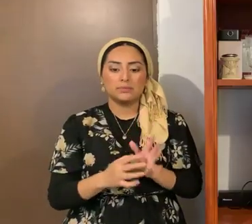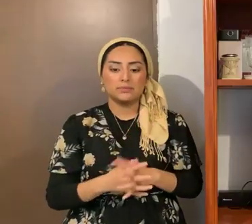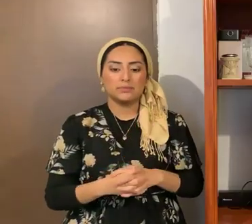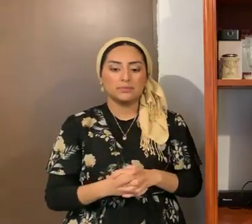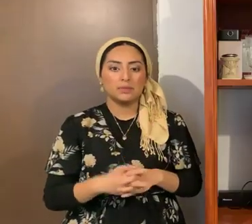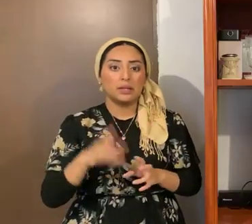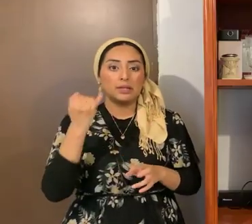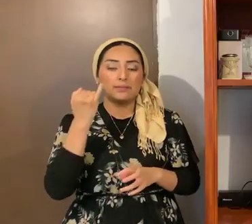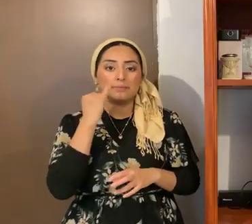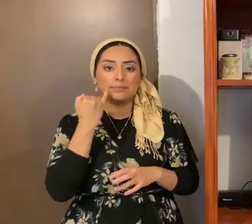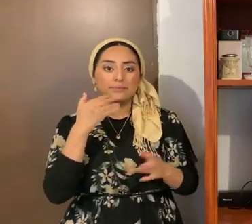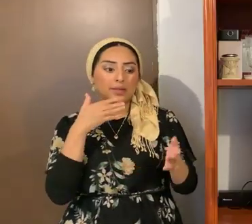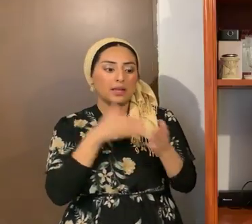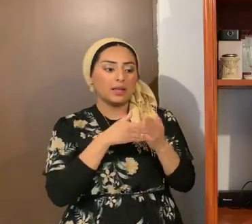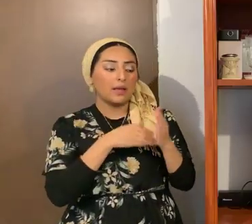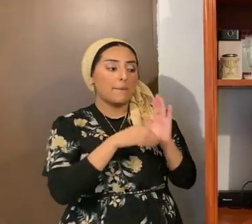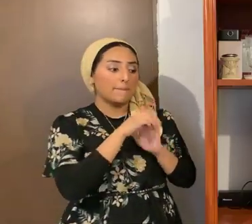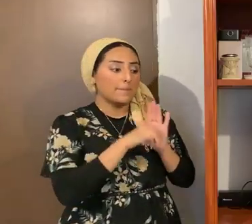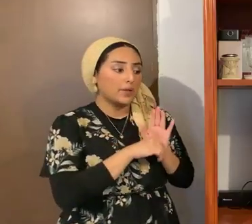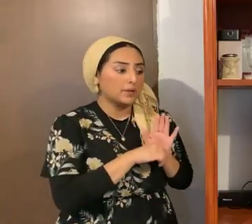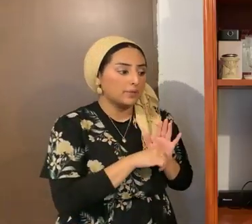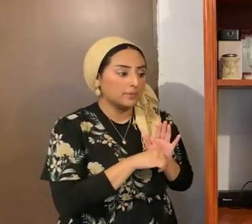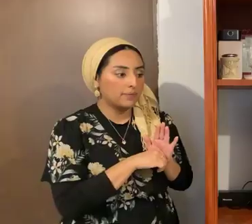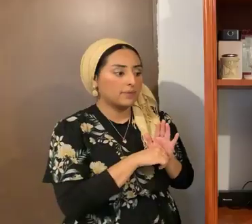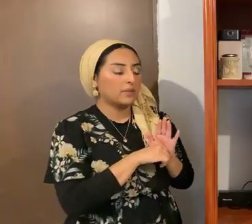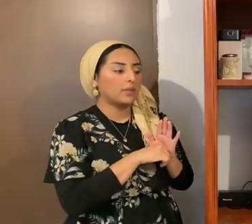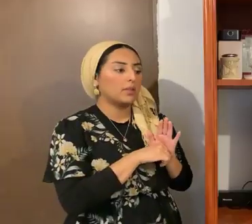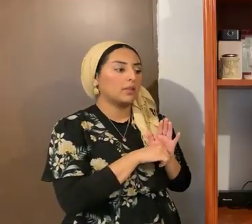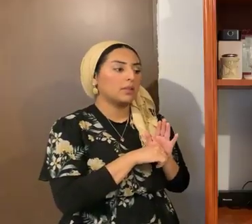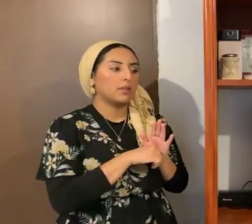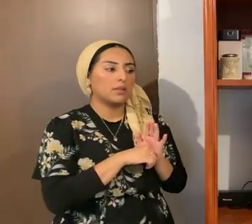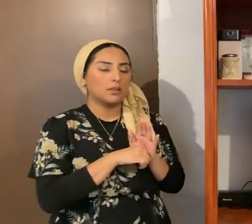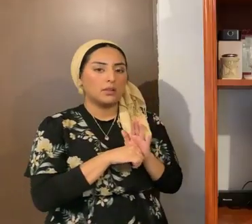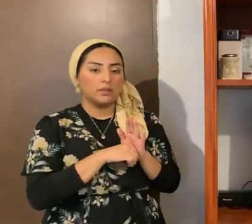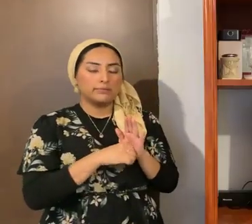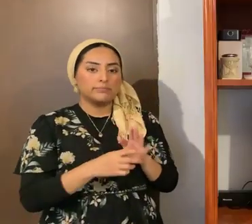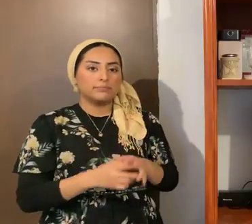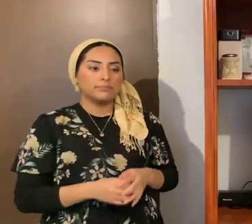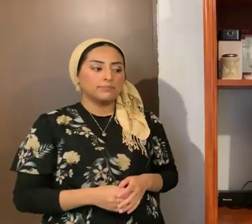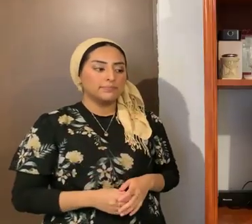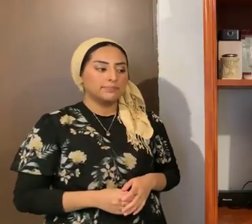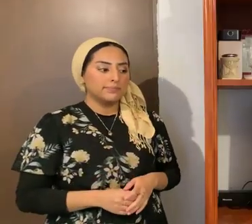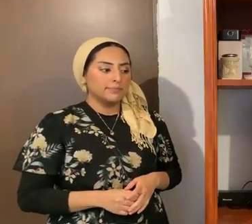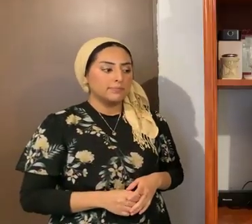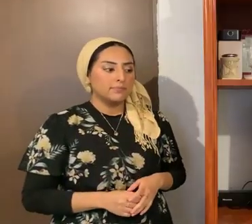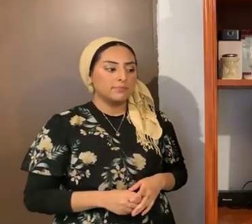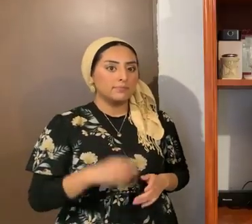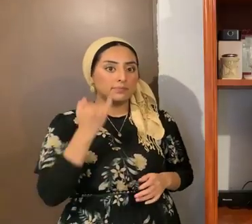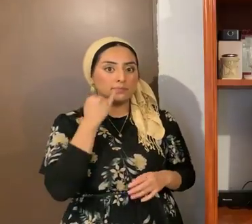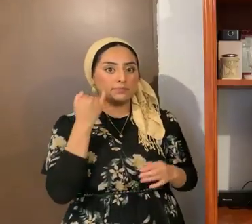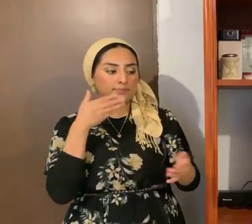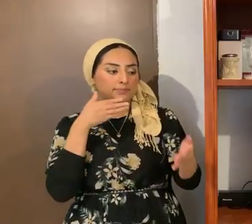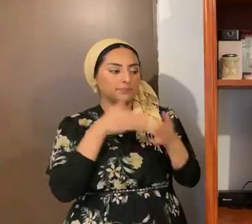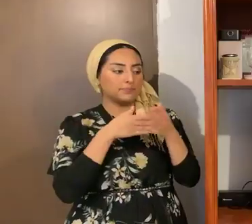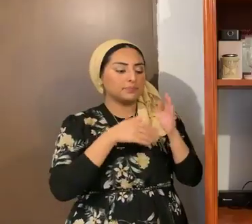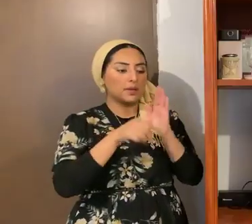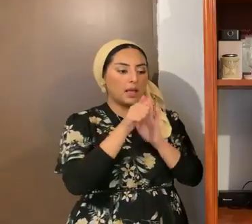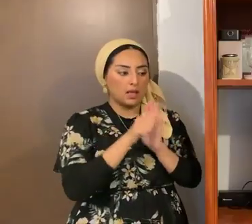por celos contra Moshe, contra el ungido, voy contra el ungido, y contra